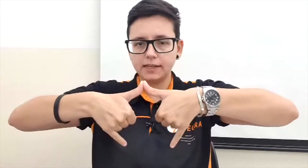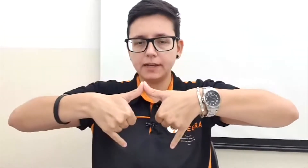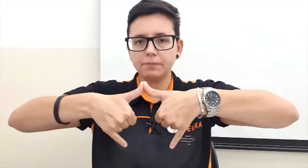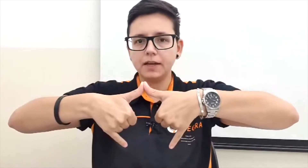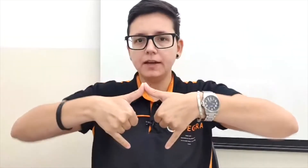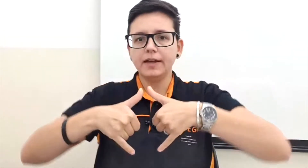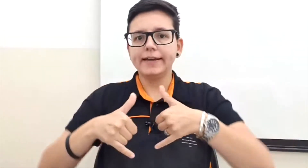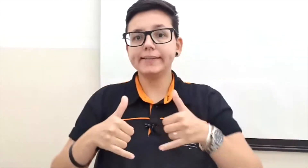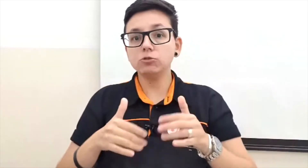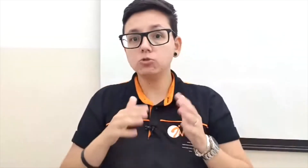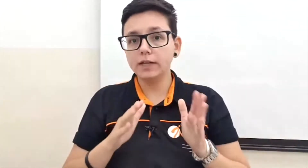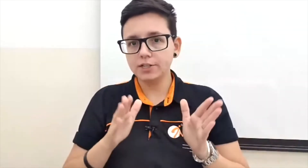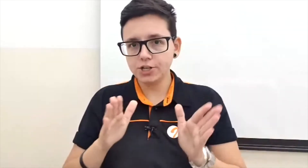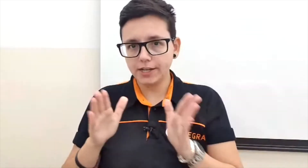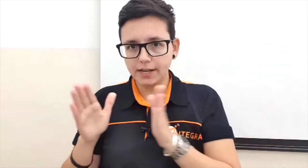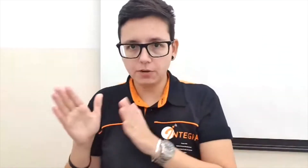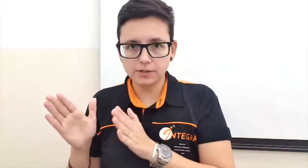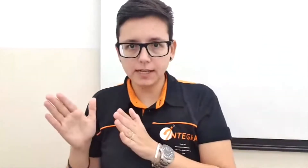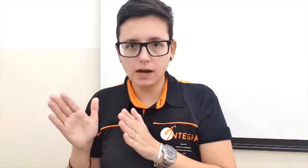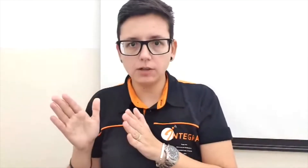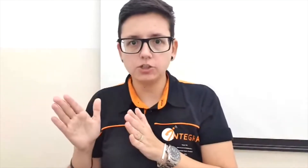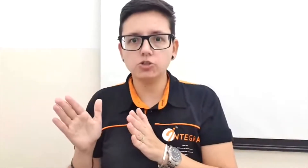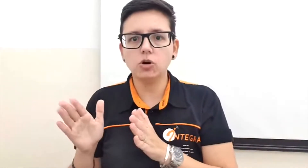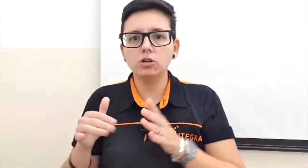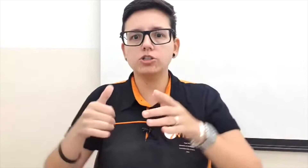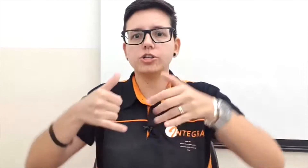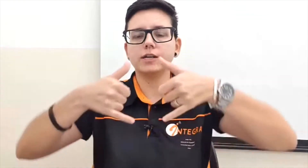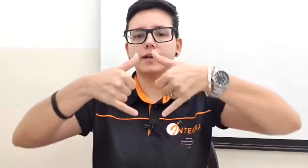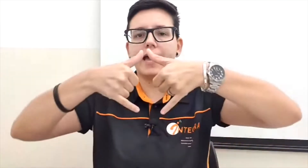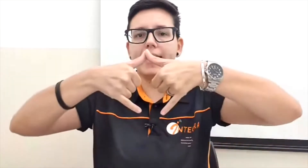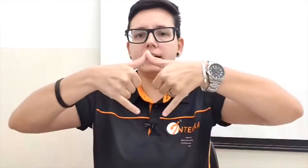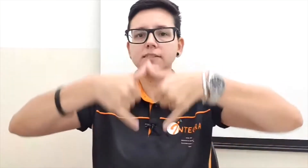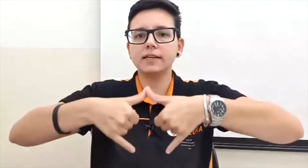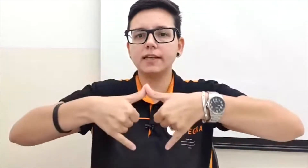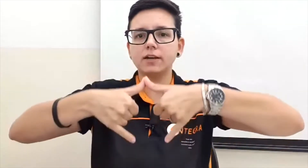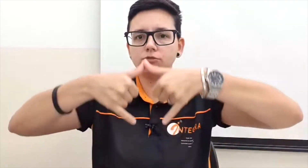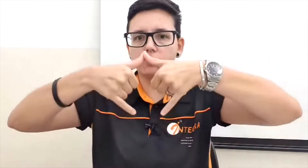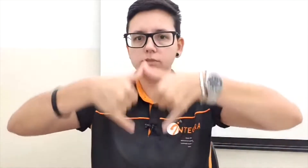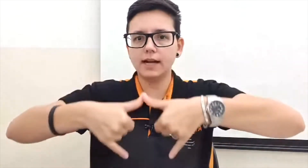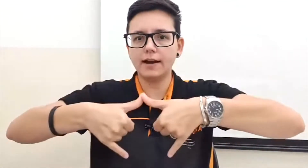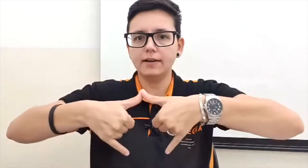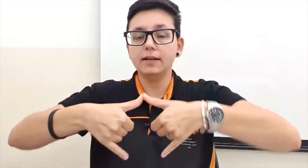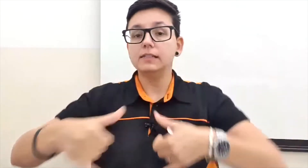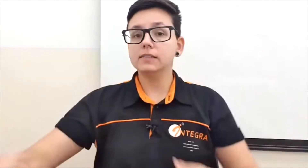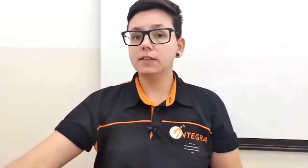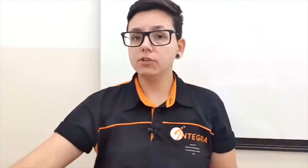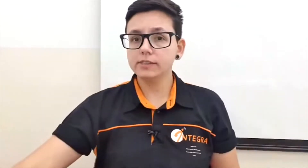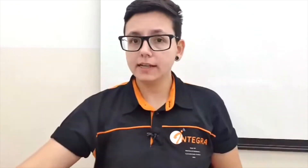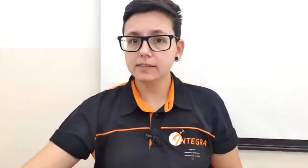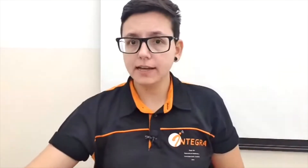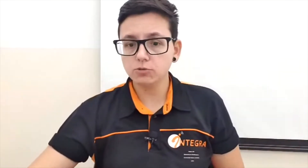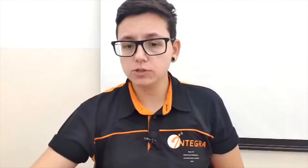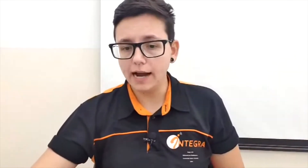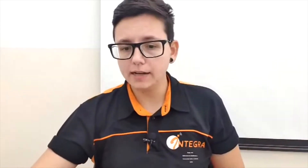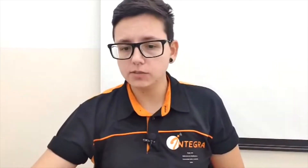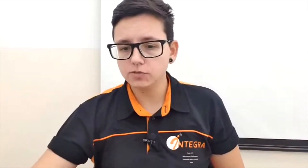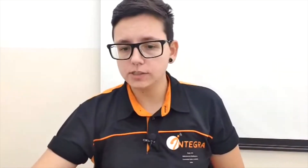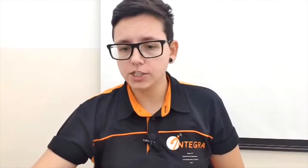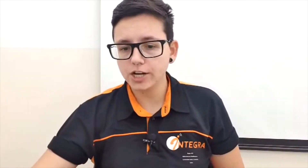aqui. Então, durante aqui a nossa aula de hoje, é esse aqui que eu vou usar. Se você quiser usar, se você